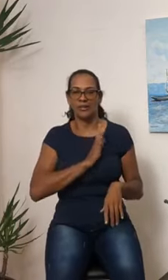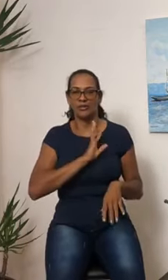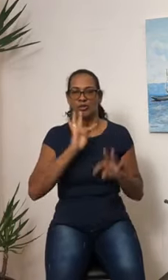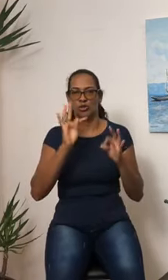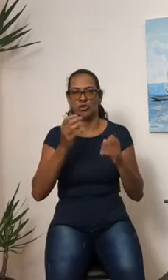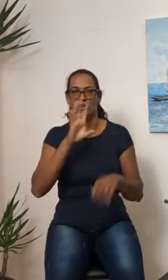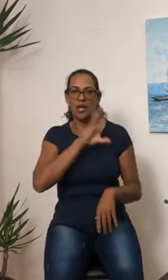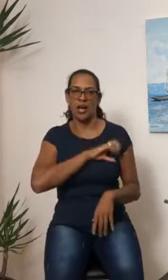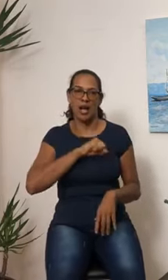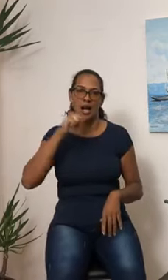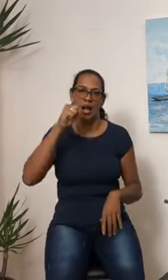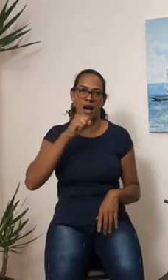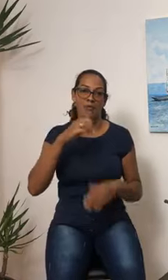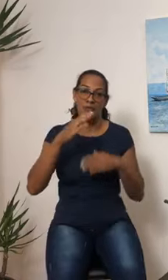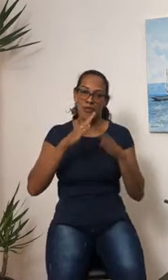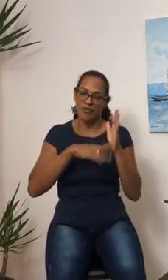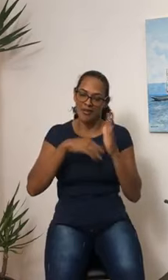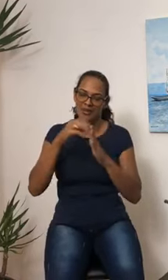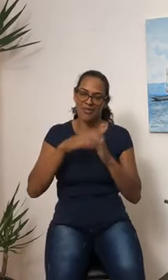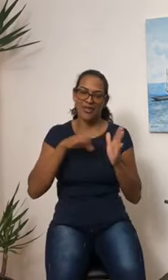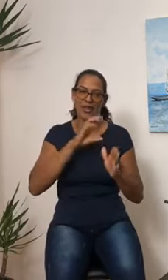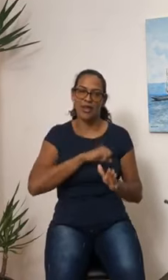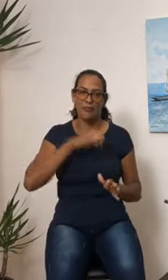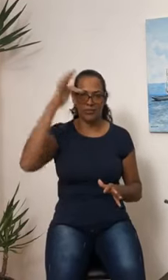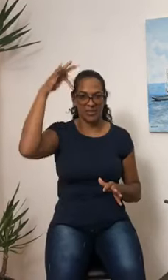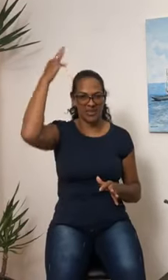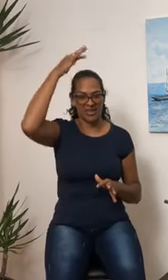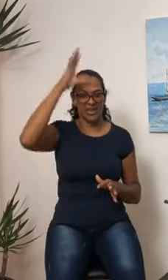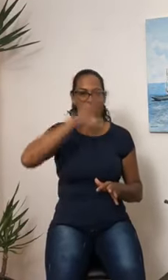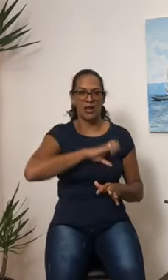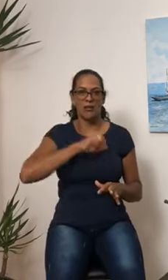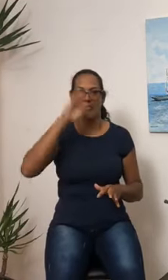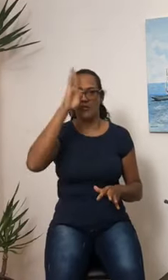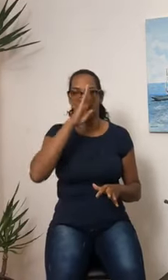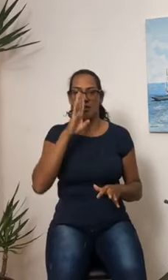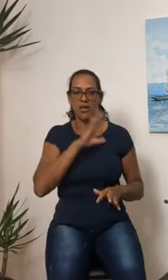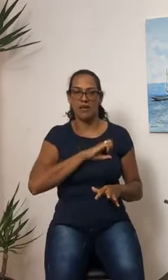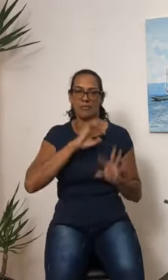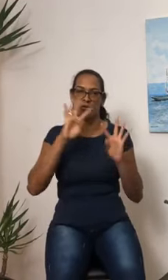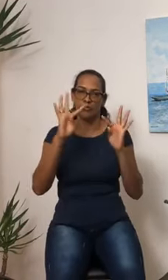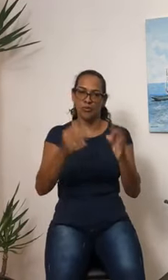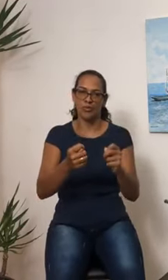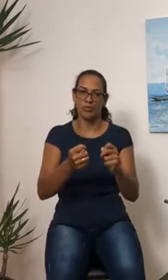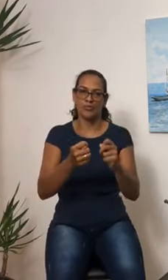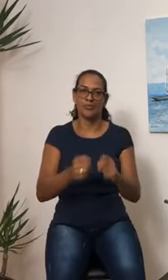Eu amo o Palatina, eu amo o Espírito Santo, eu amo o Brasil, eu amo todos, todos, todos, todos.